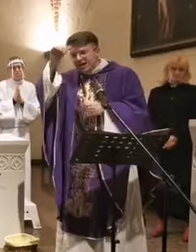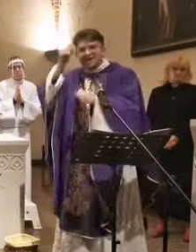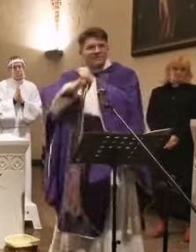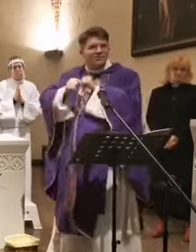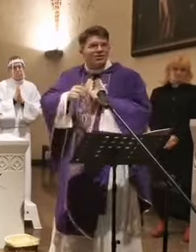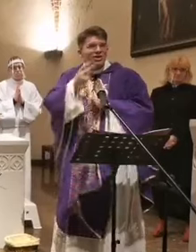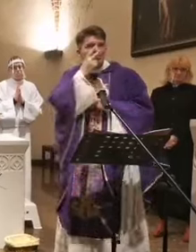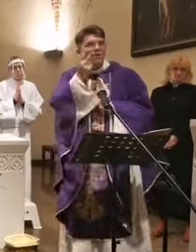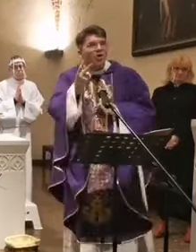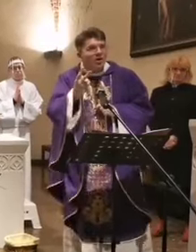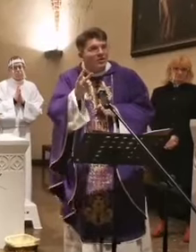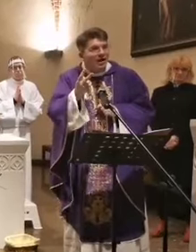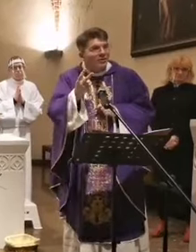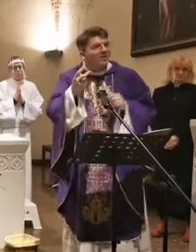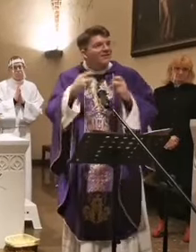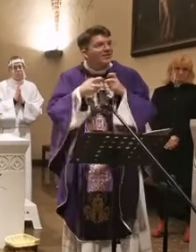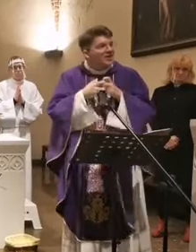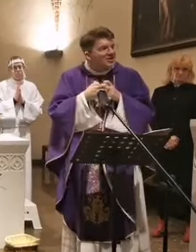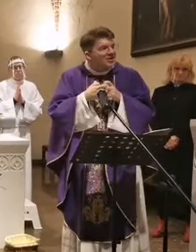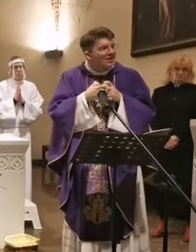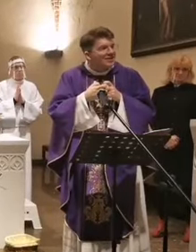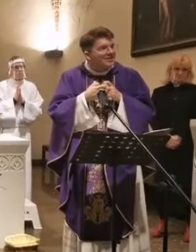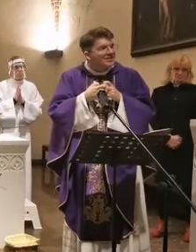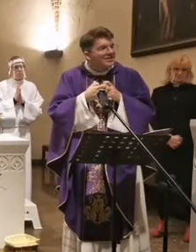Wszystkich znam. India, we Włoszech oglądał.